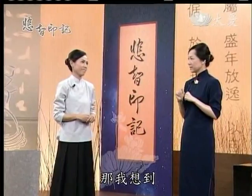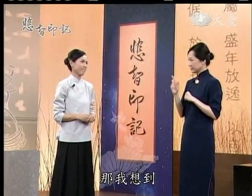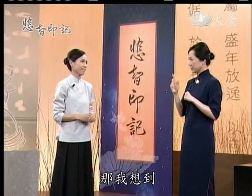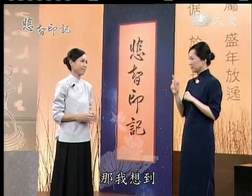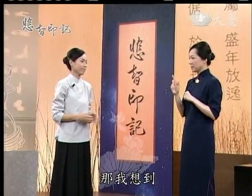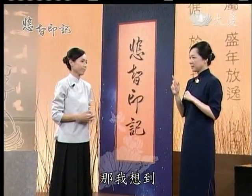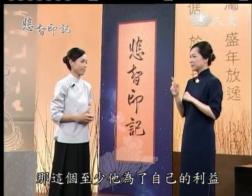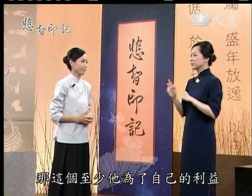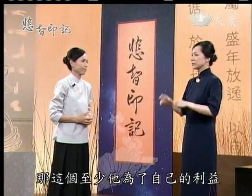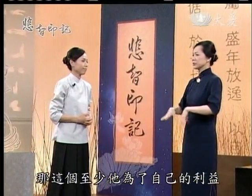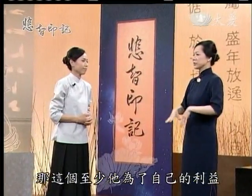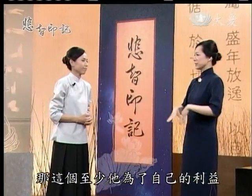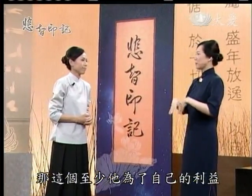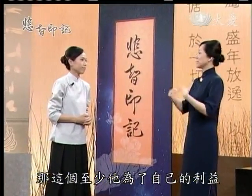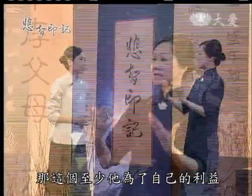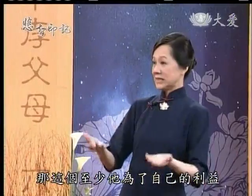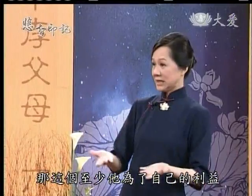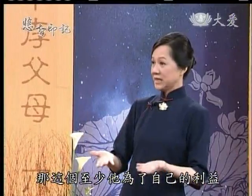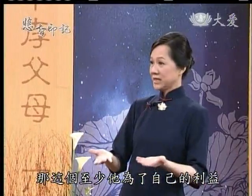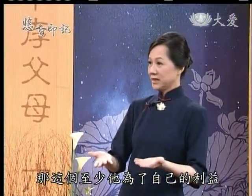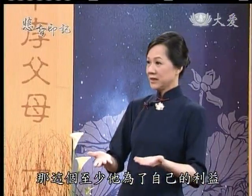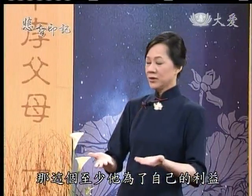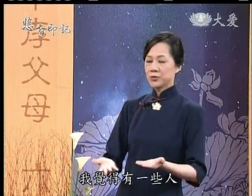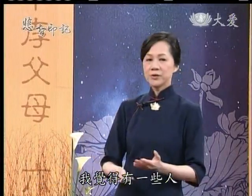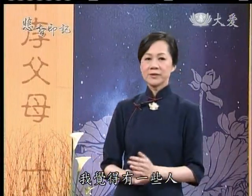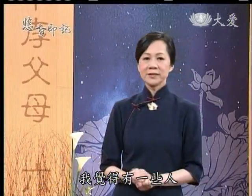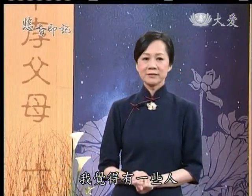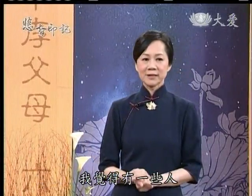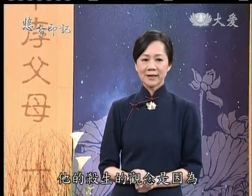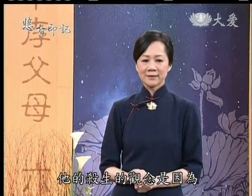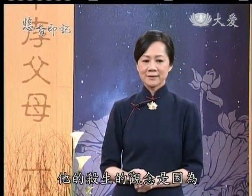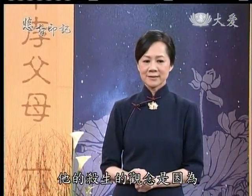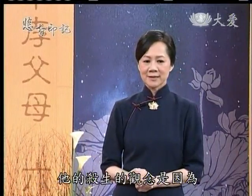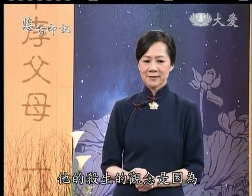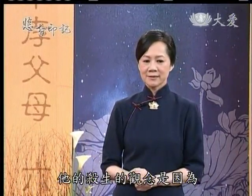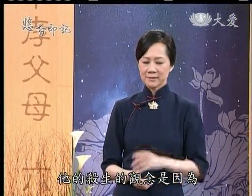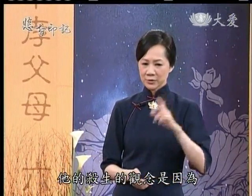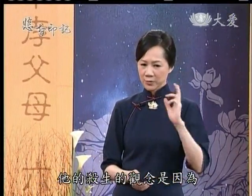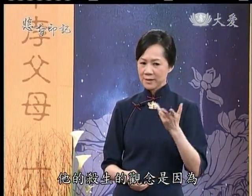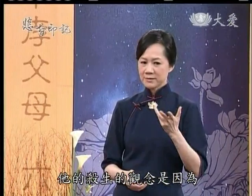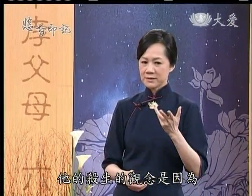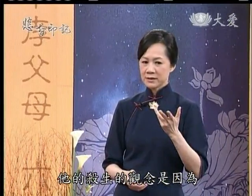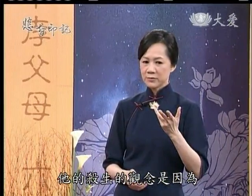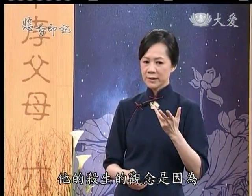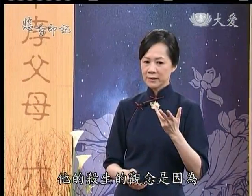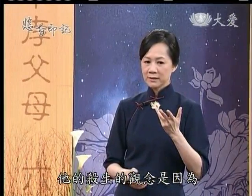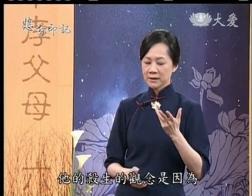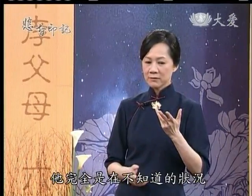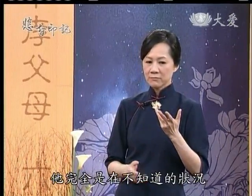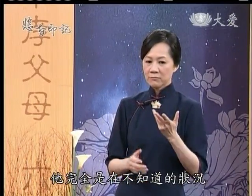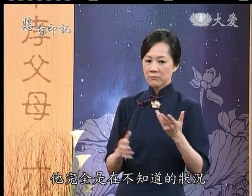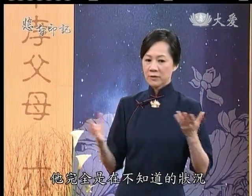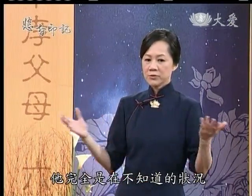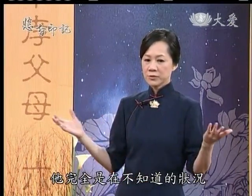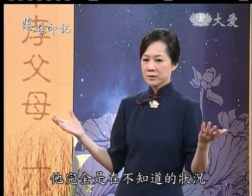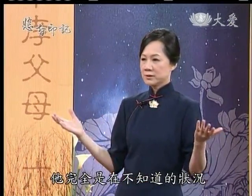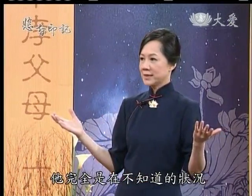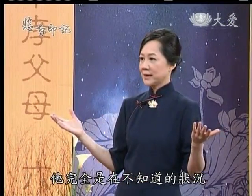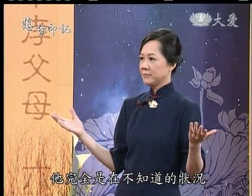我想到，那这个至少他为了自己的利益。 对， 我觉得有一些人他的杀生的观念是因为他完全是在